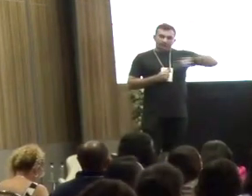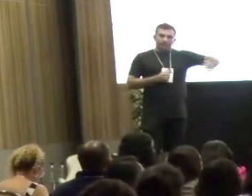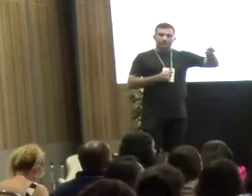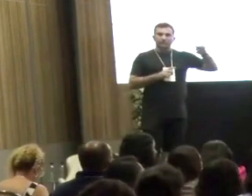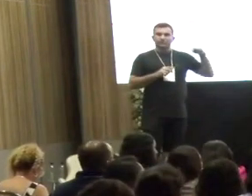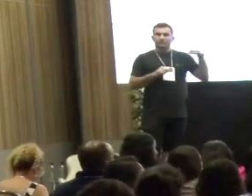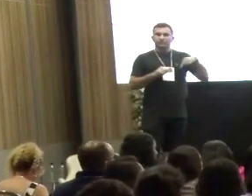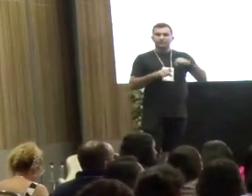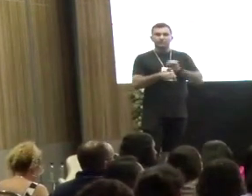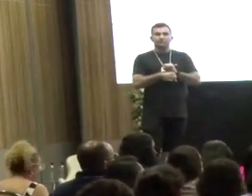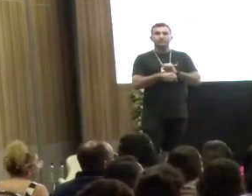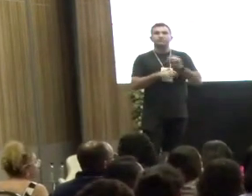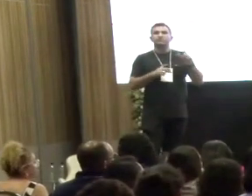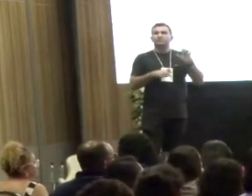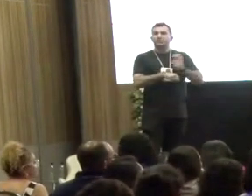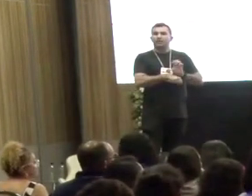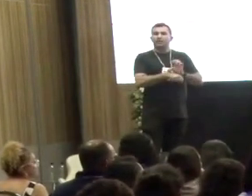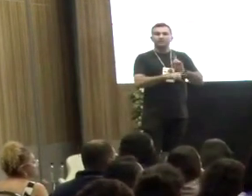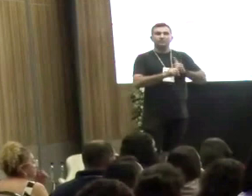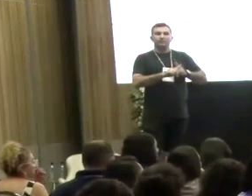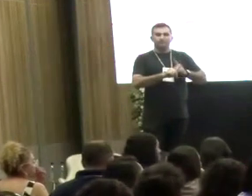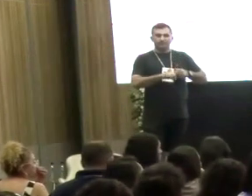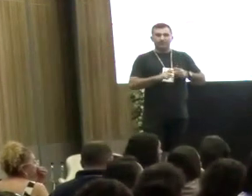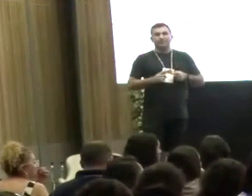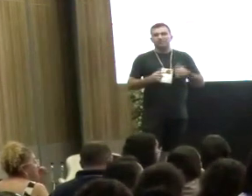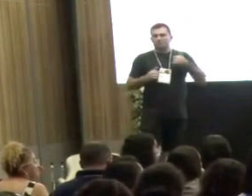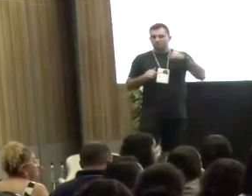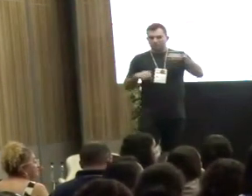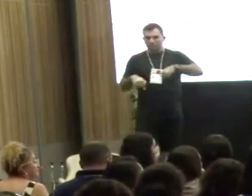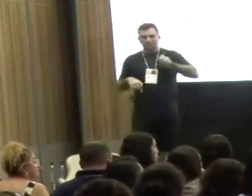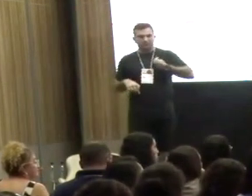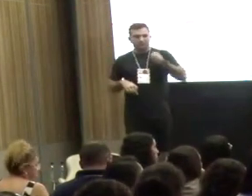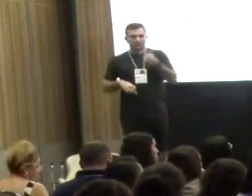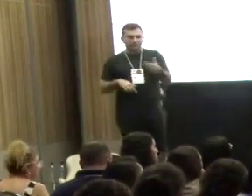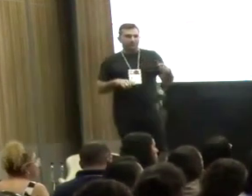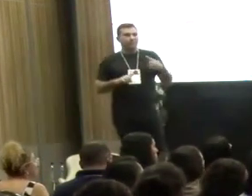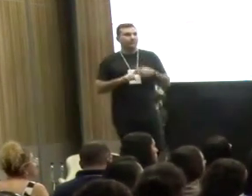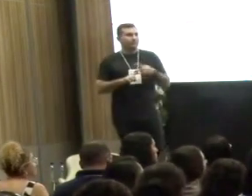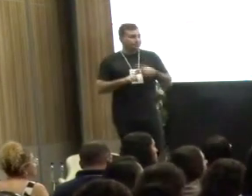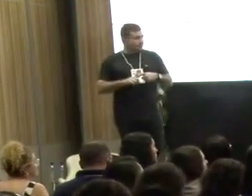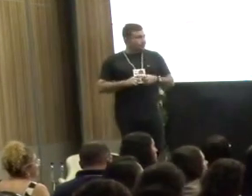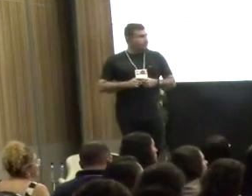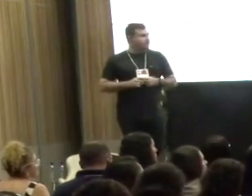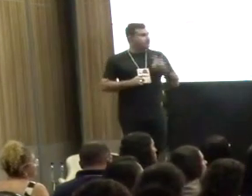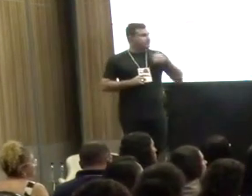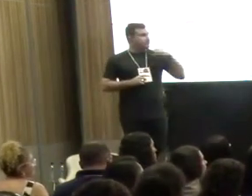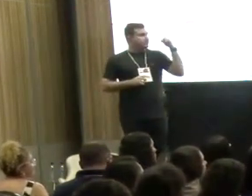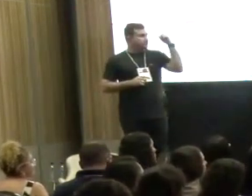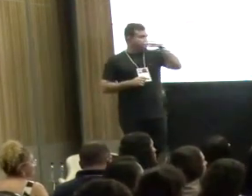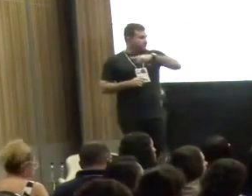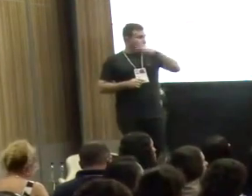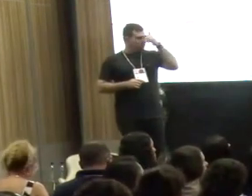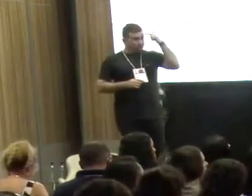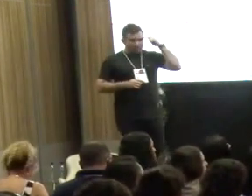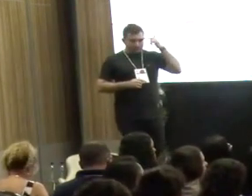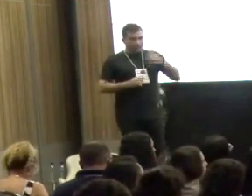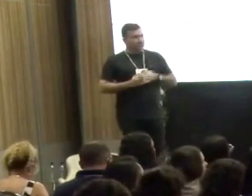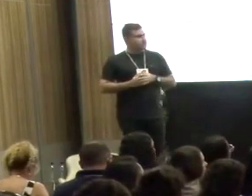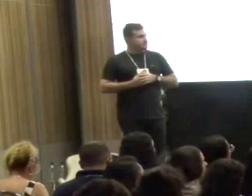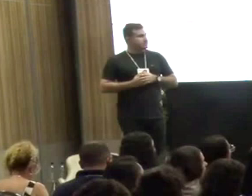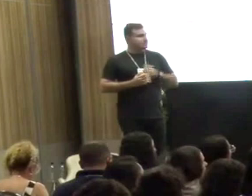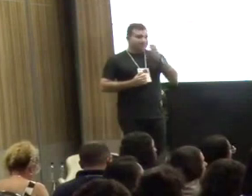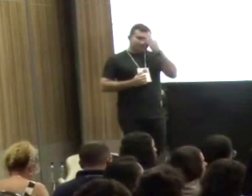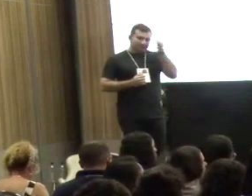há 57 anos já, mas é difícil alguém daqui saber mais das